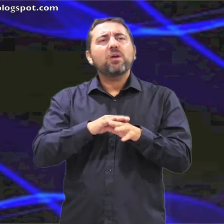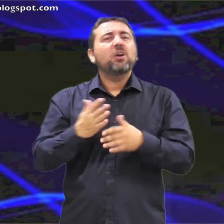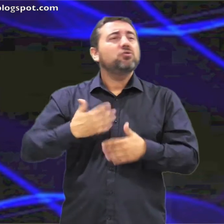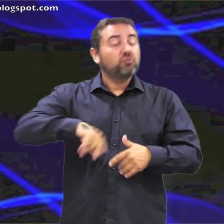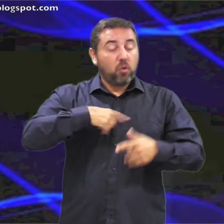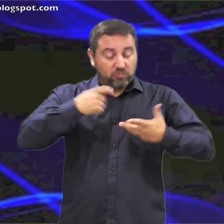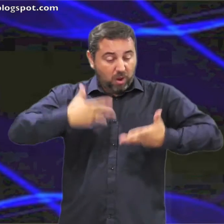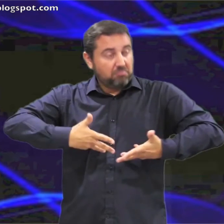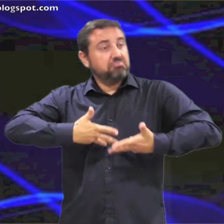se enaltece